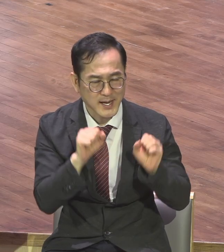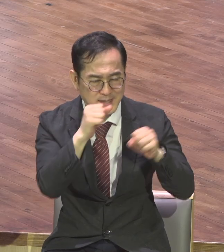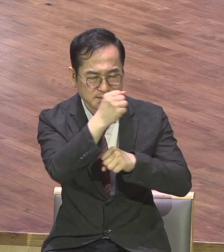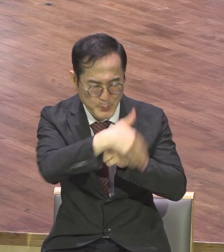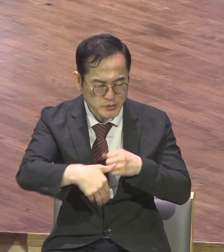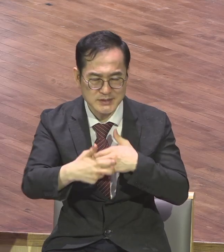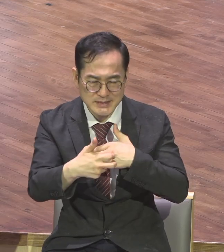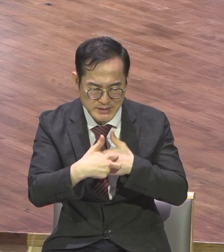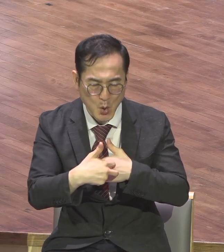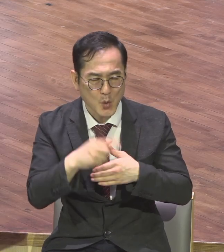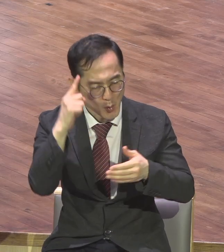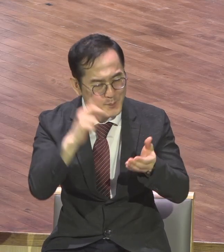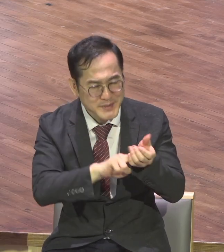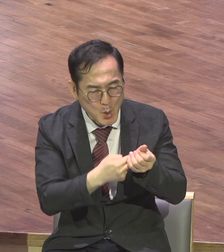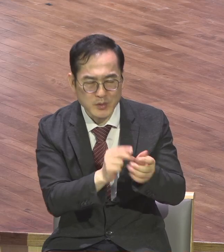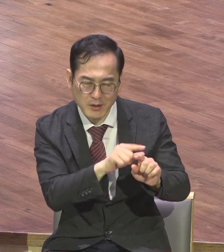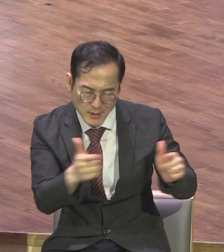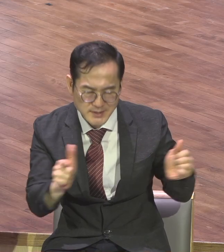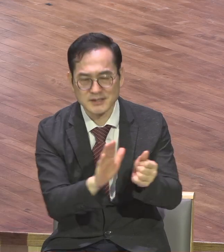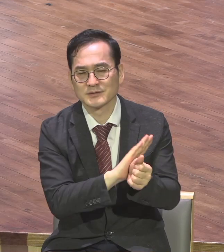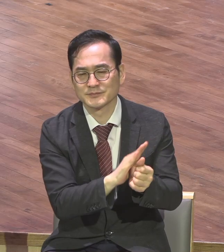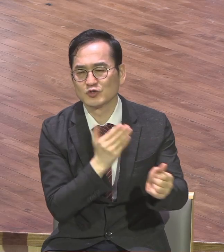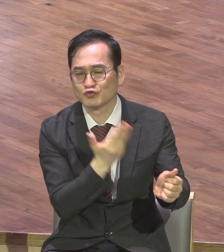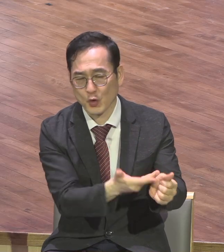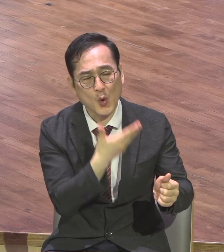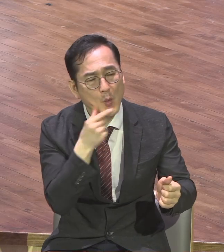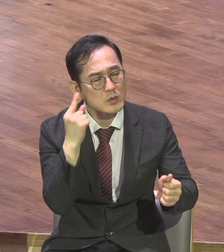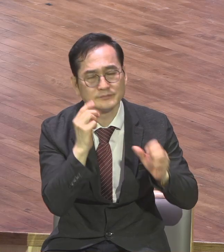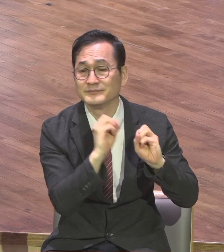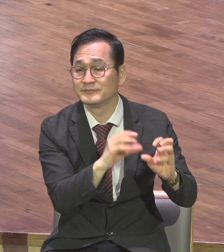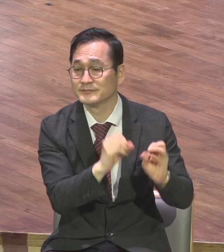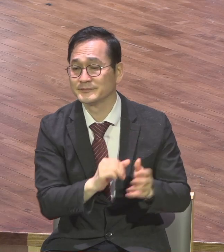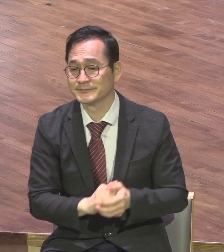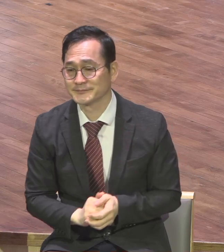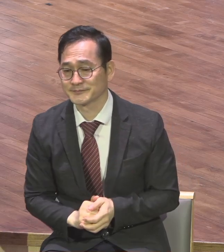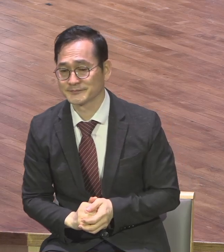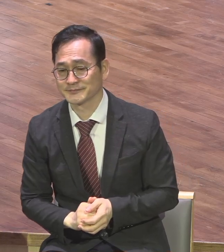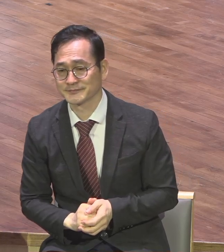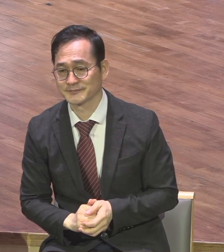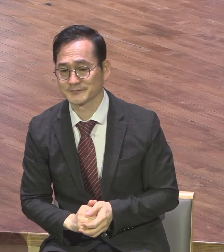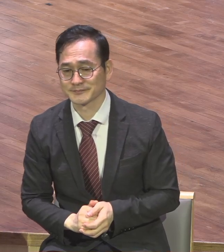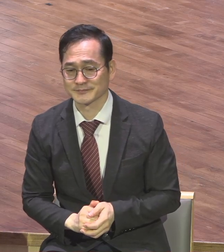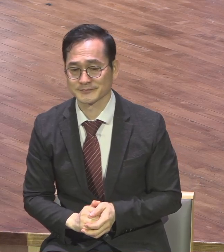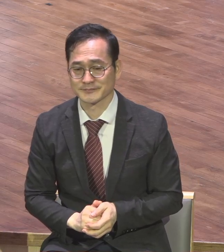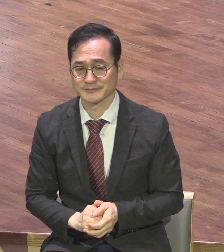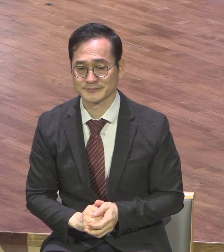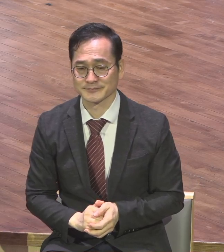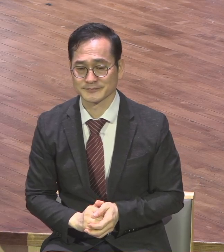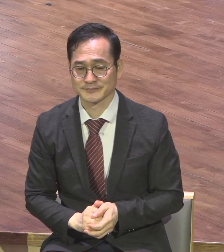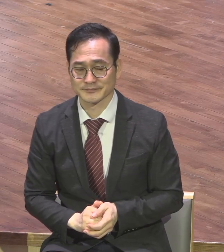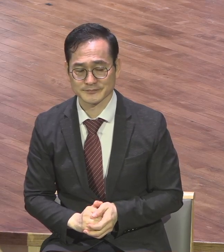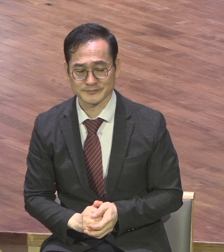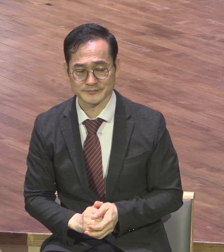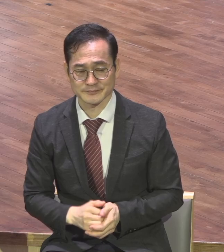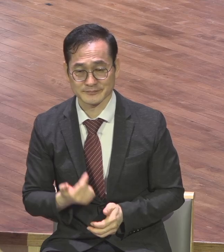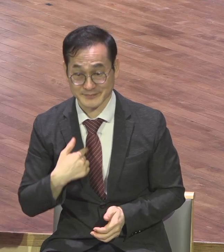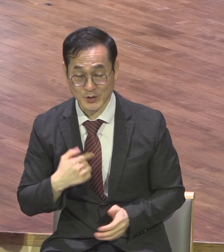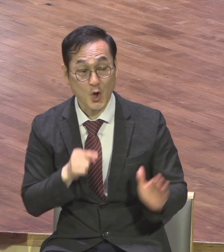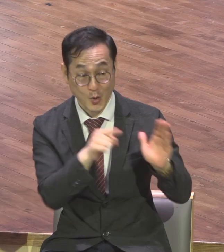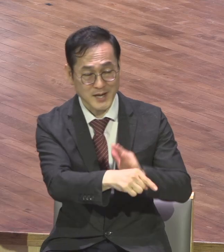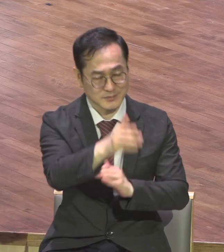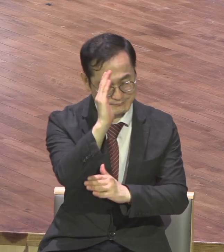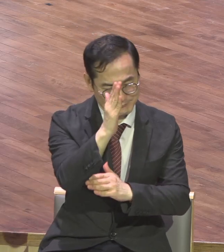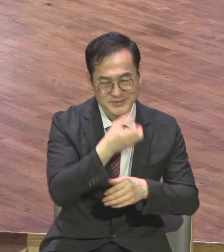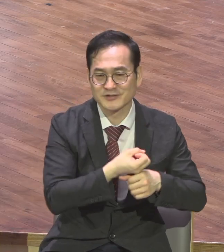스포츠, 의료, 미용 이런 캠프가 진행이 됩니다. 저도 이 세미나를 통해서 이 복음 편지를, 복음 메시지를